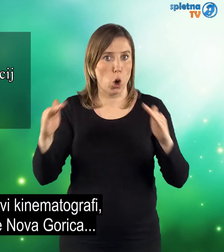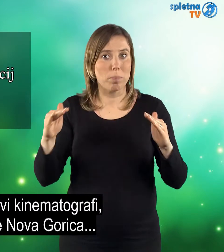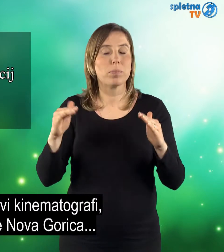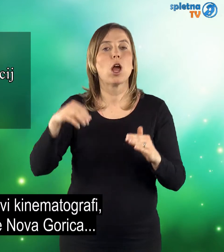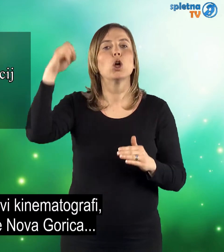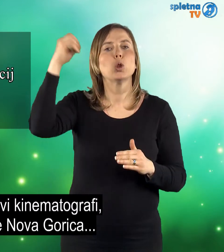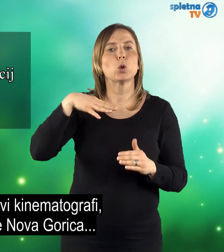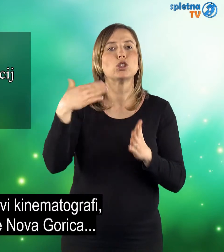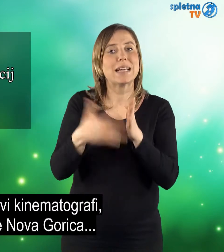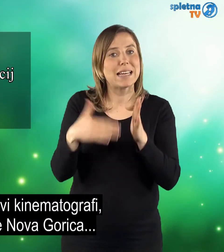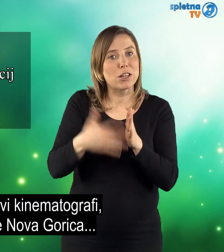kinematografi, gledališče Nova Gorica.